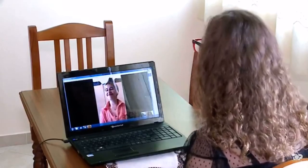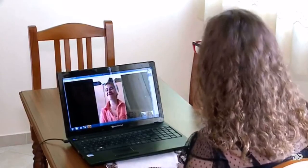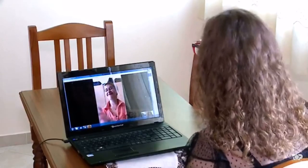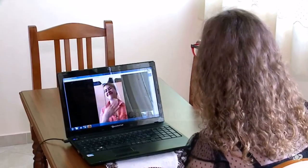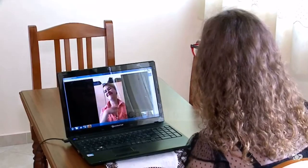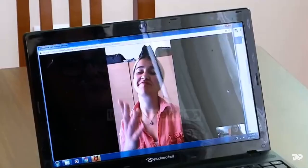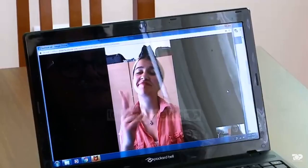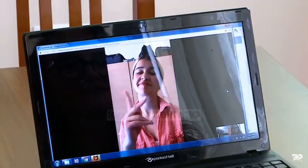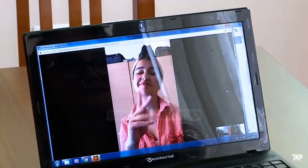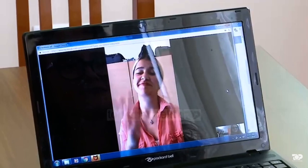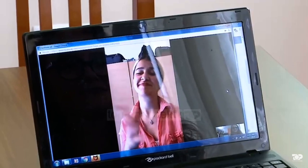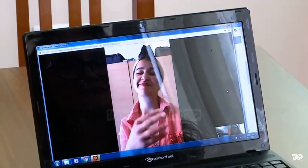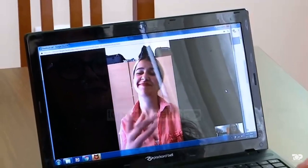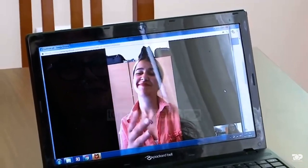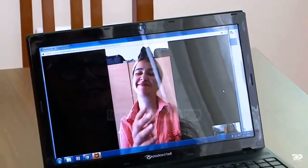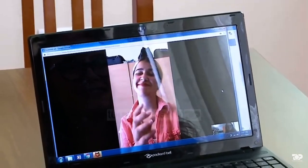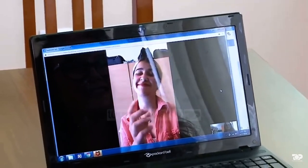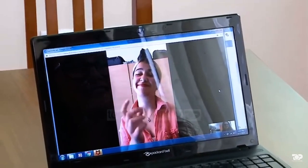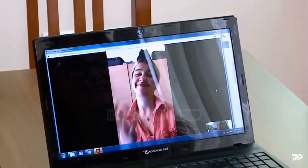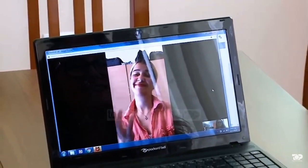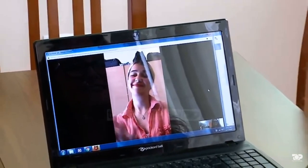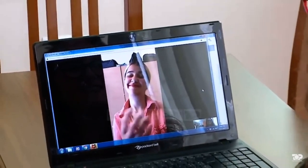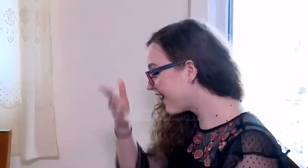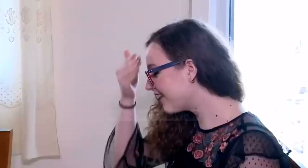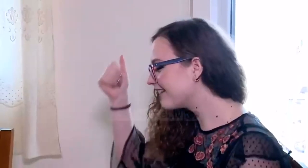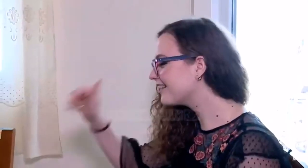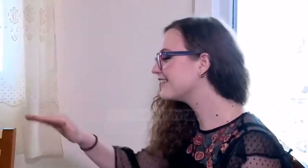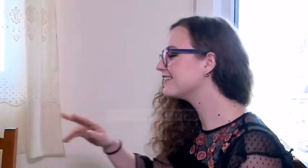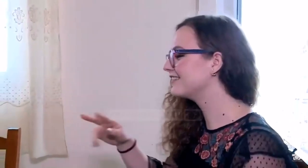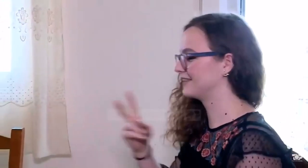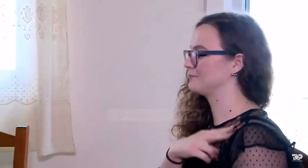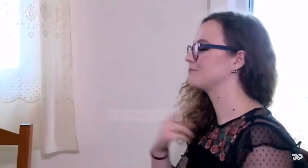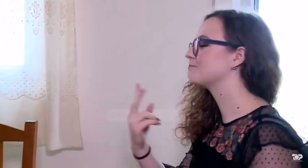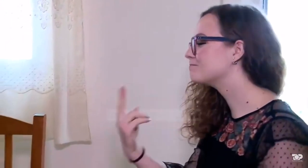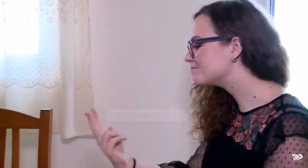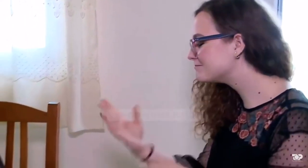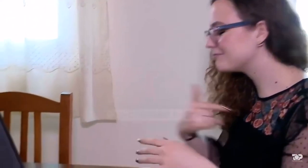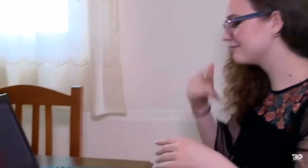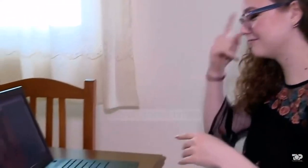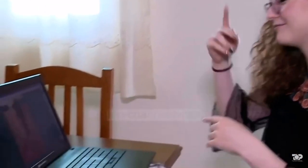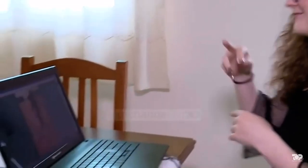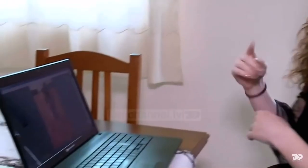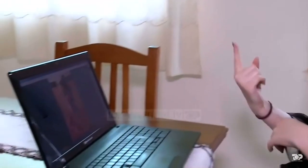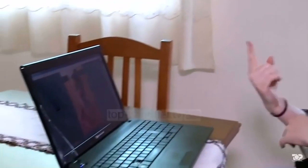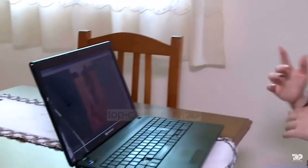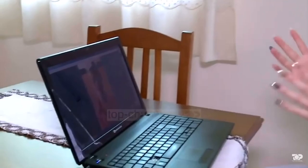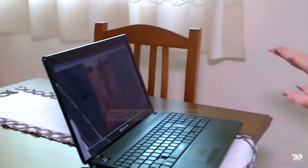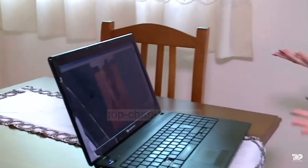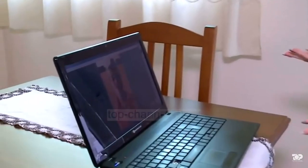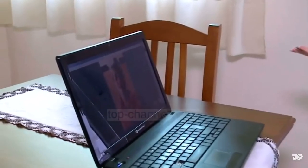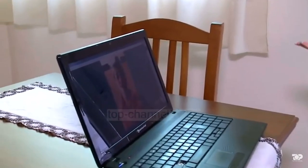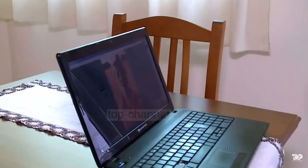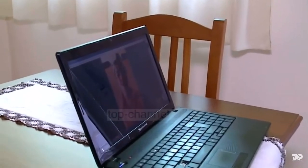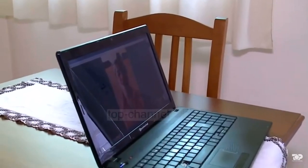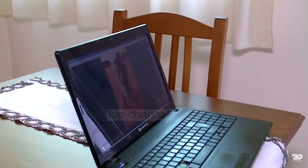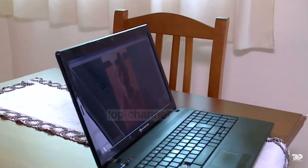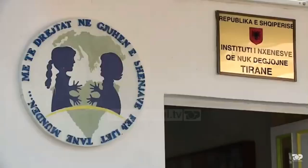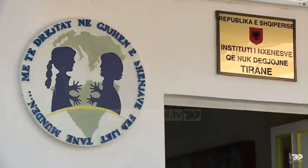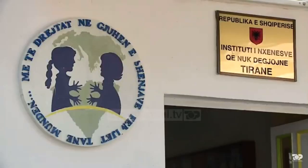në të gjithë vendin ka vetëm 4 përkthyes të certifikuar të gjuhës së shenjave, por që nuk janë të licencuar pasi shteti shqiptar nuk e njeh si